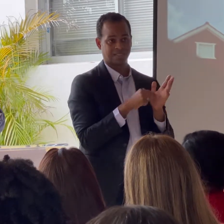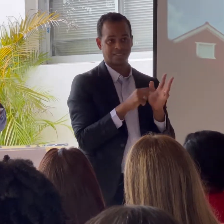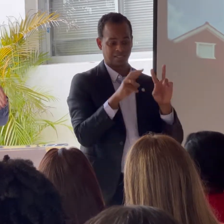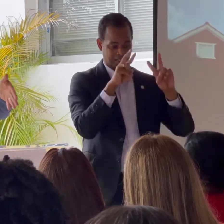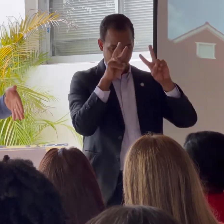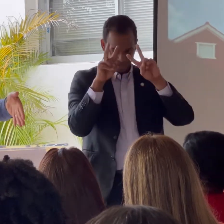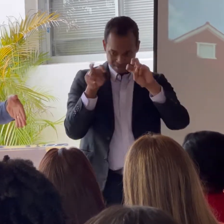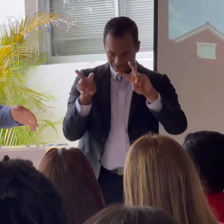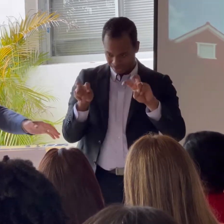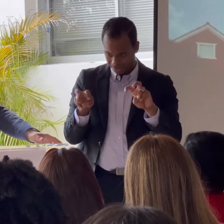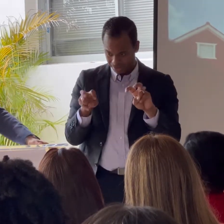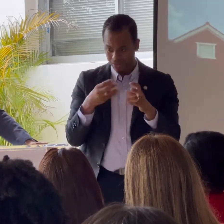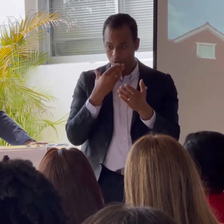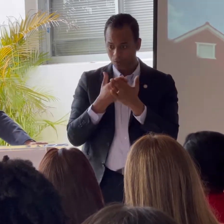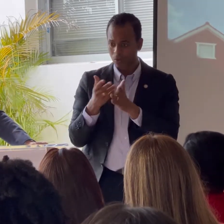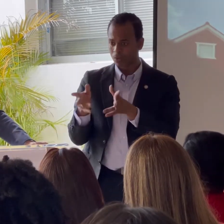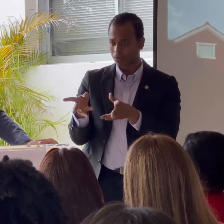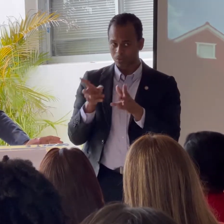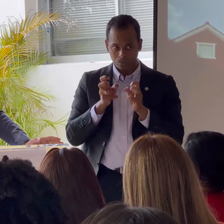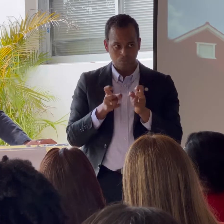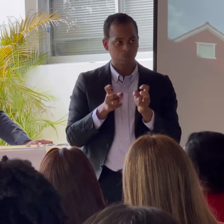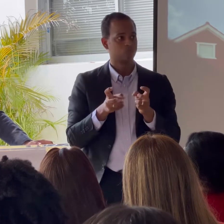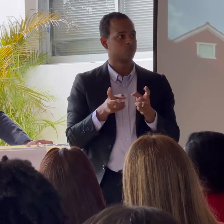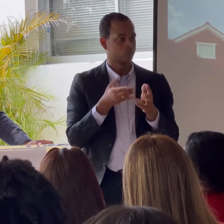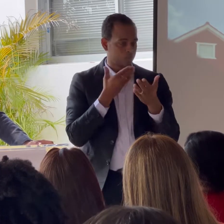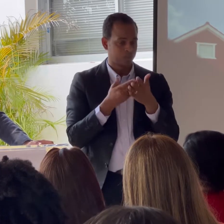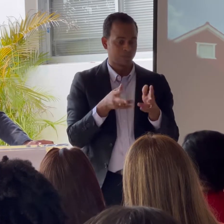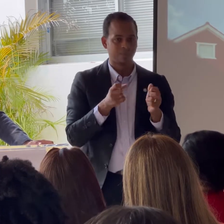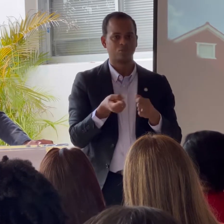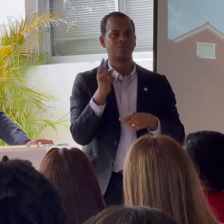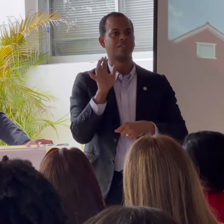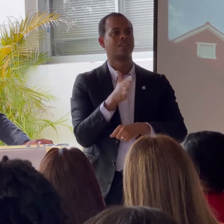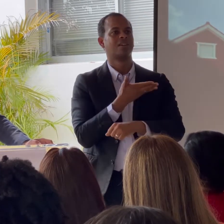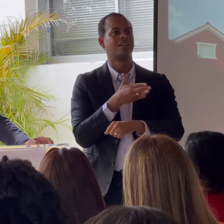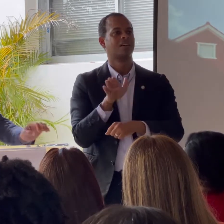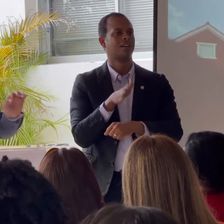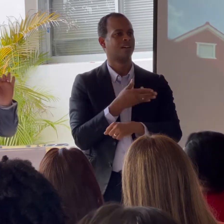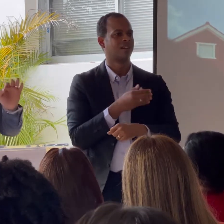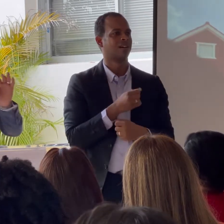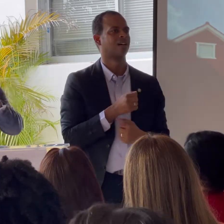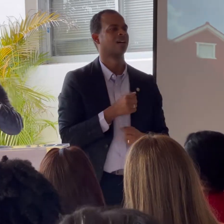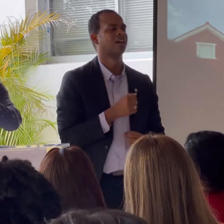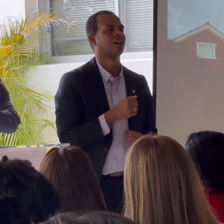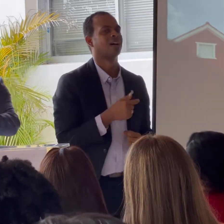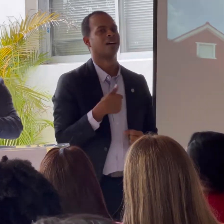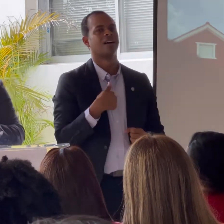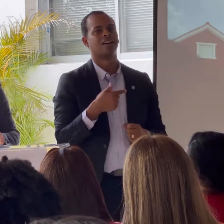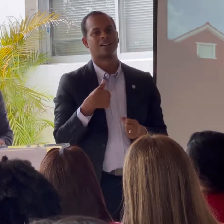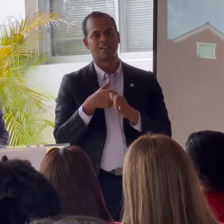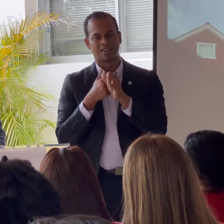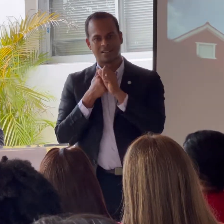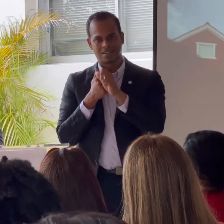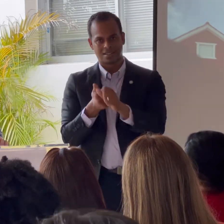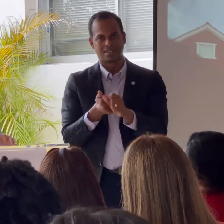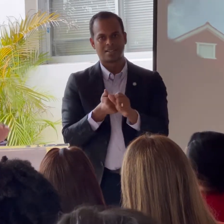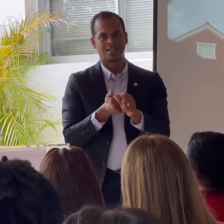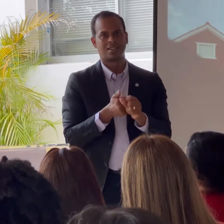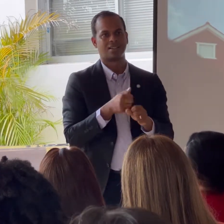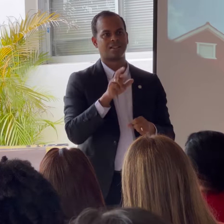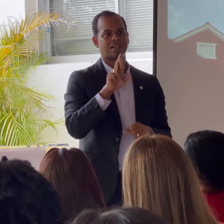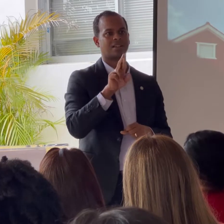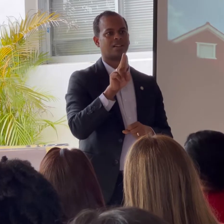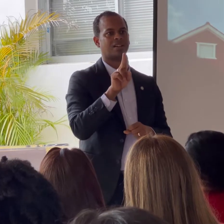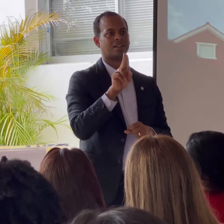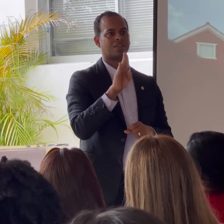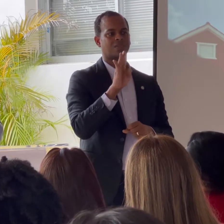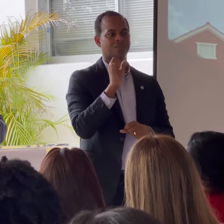escudriñarlo todo y retener lo bueno. Así que hay un cantante que yo le doy seguimiento, se llama Rubén Blade,